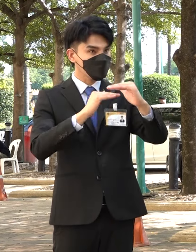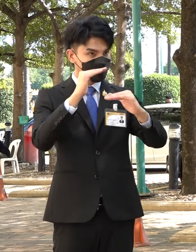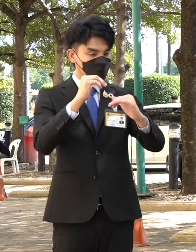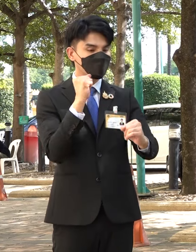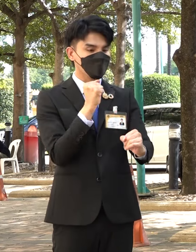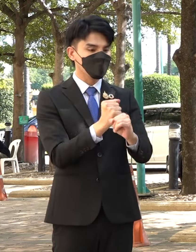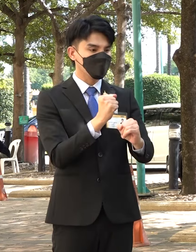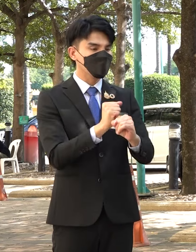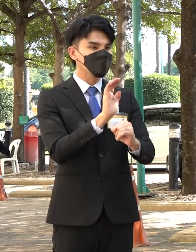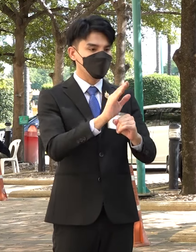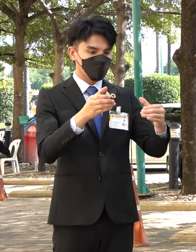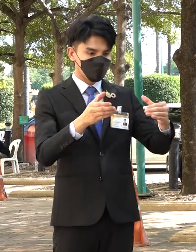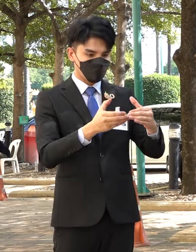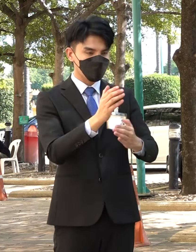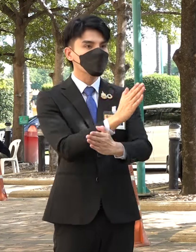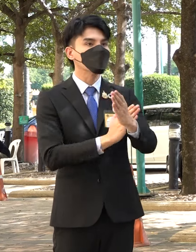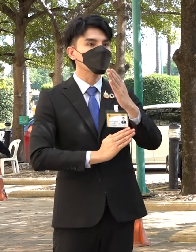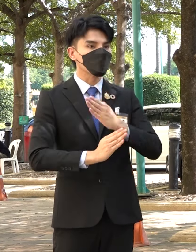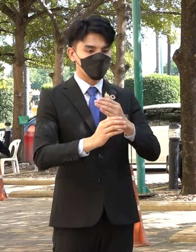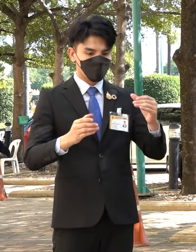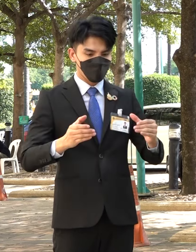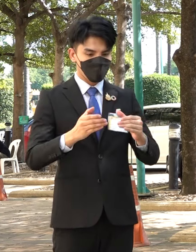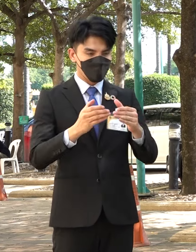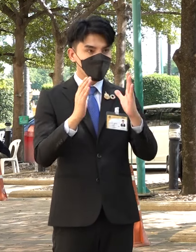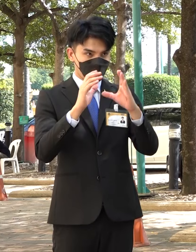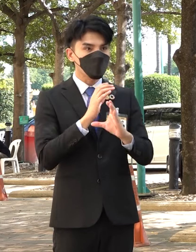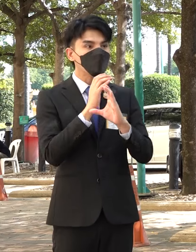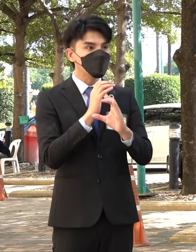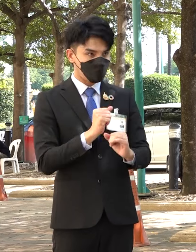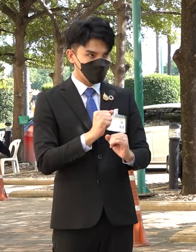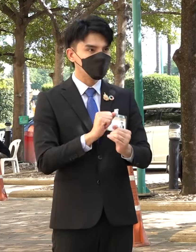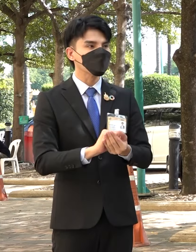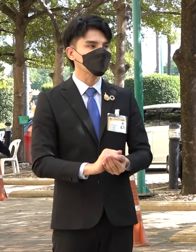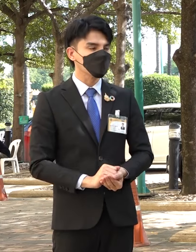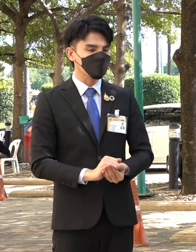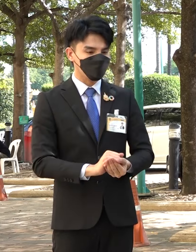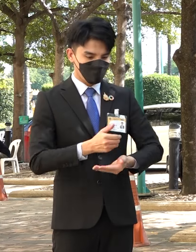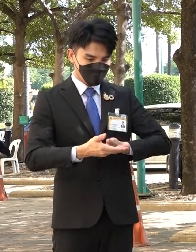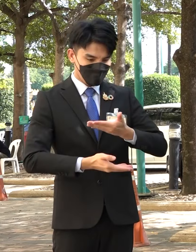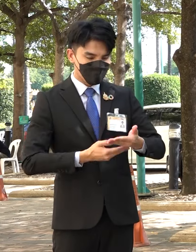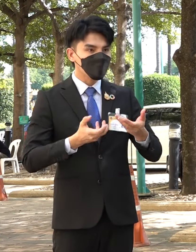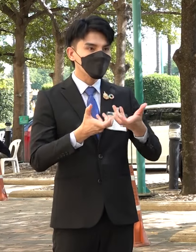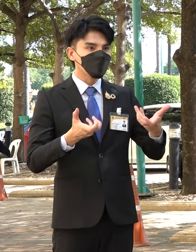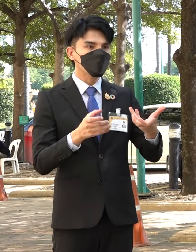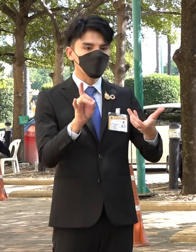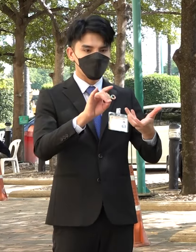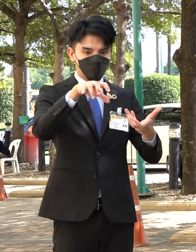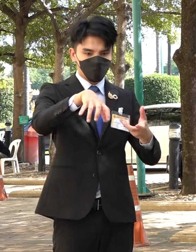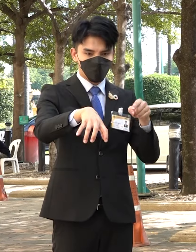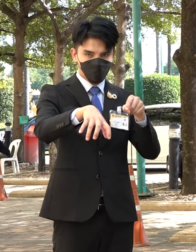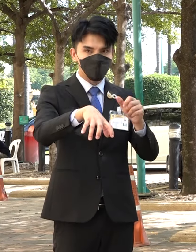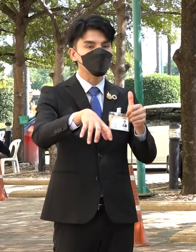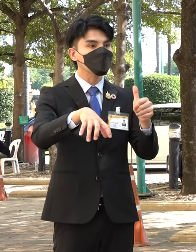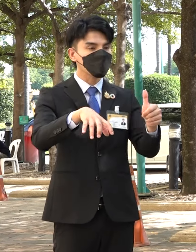ภัณฑ์นะครับของพี่น้องกลุ่มคนพิการรวมทั้งพี่น้องคนสูงอายุนะครับให้ได้สามารถเข้าไปจำหน่ายในพื้นที่ขององค์การสวน